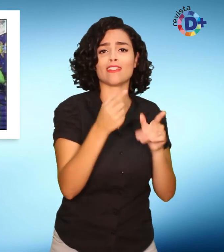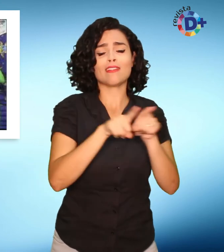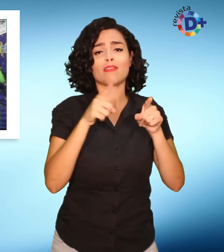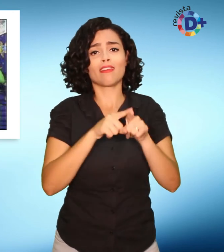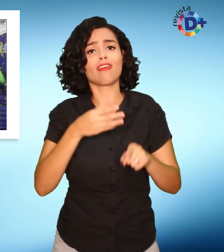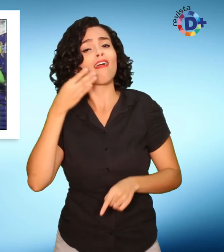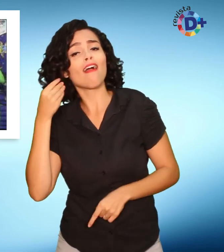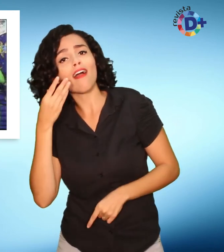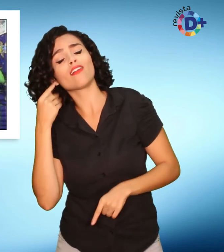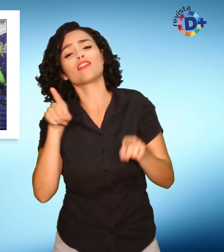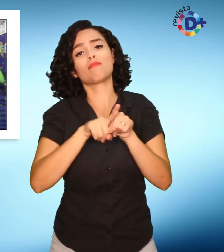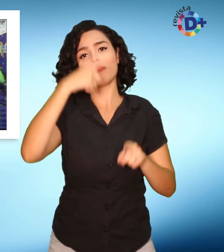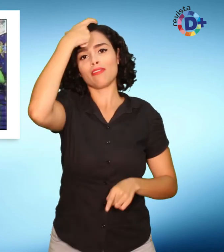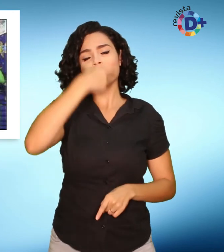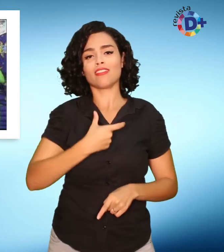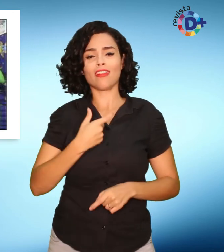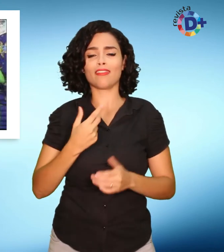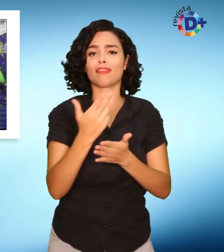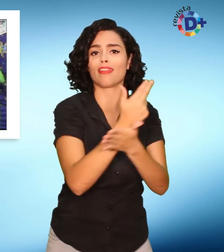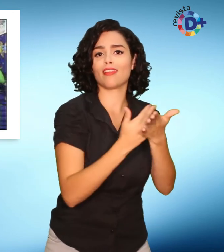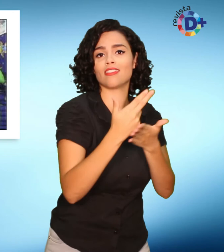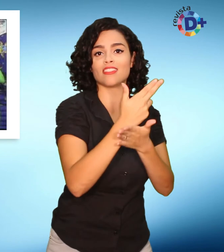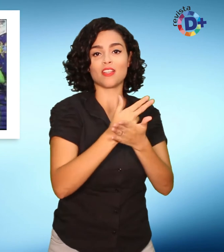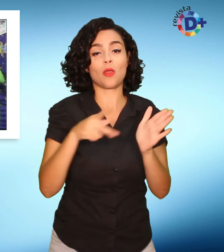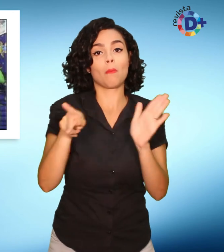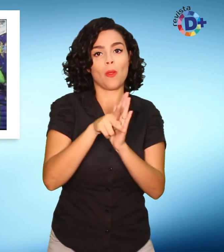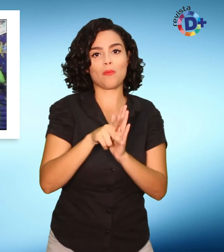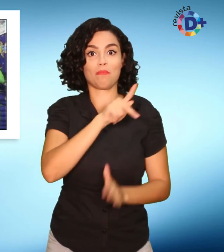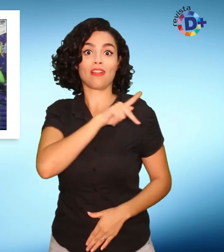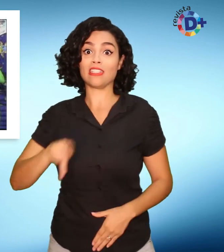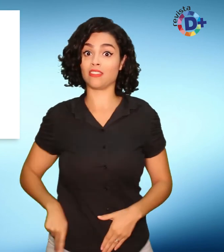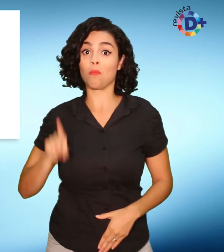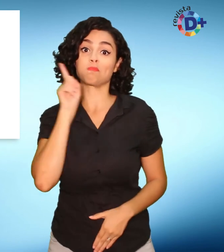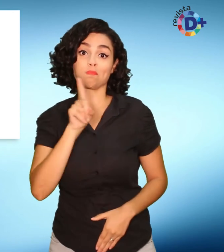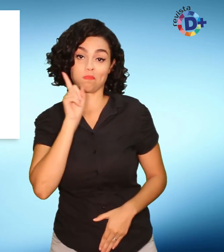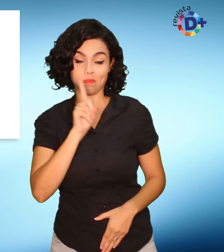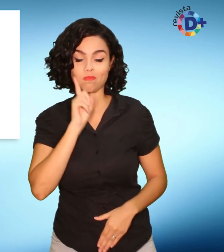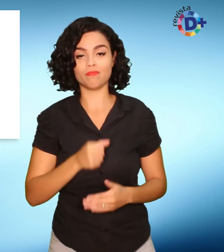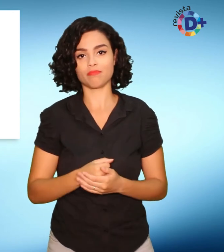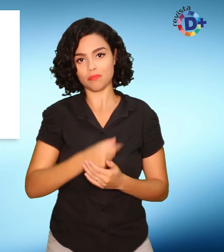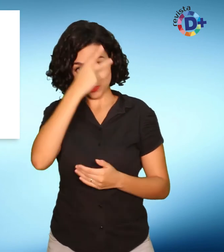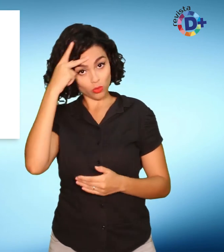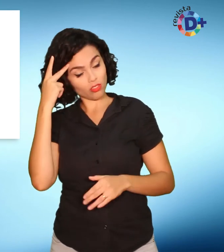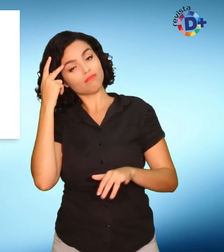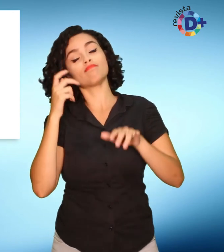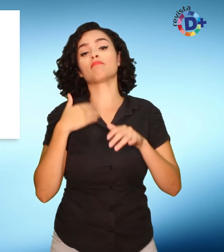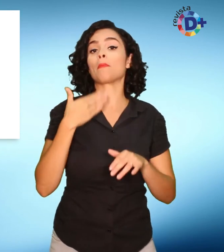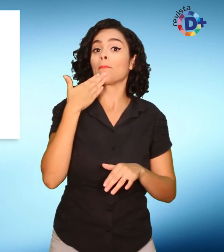caricaturas do atual presidente dos estados unidos donald trump ao fazer o pedido o cliente recebe a